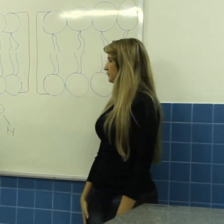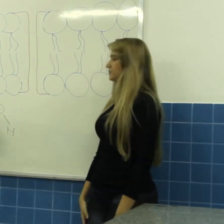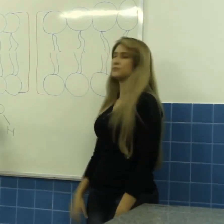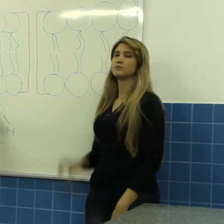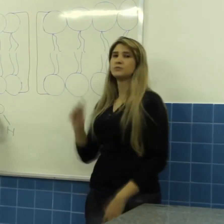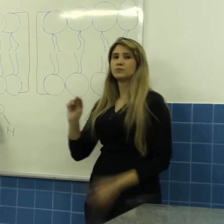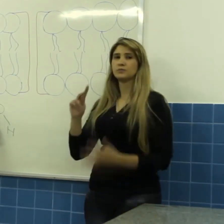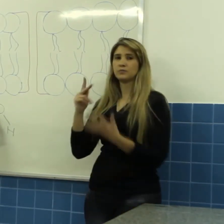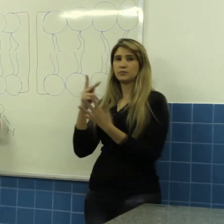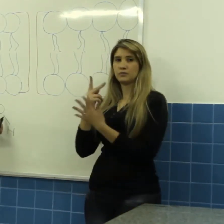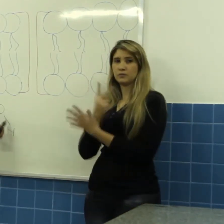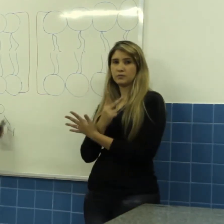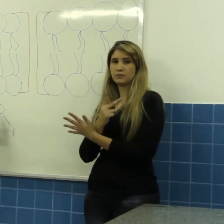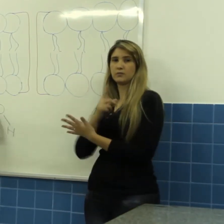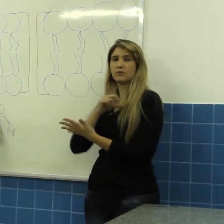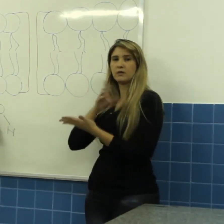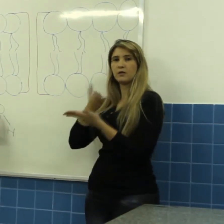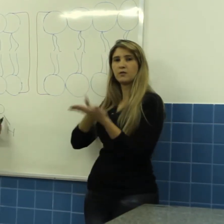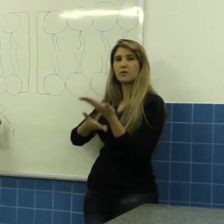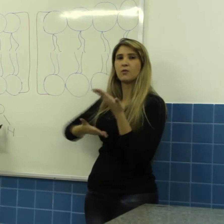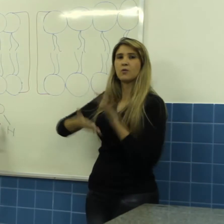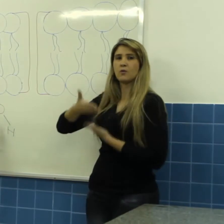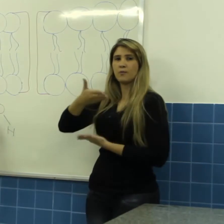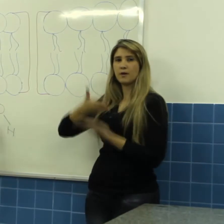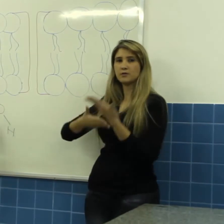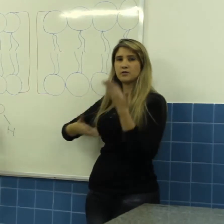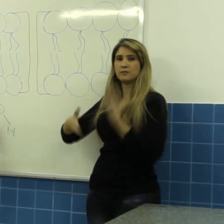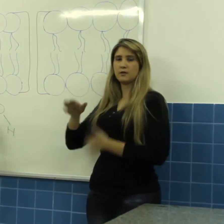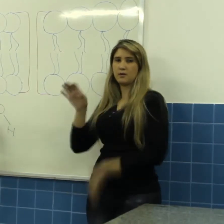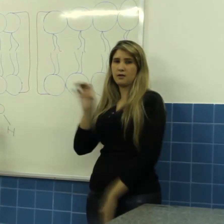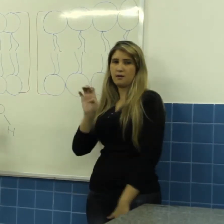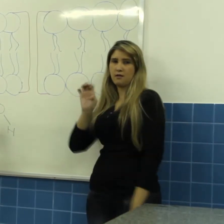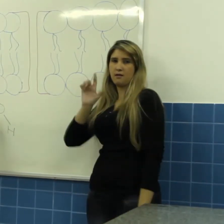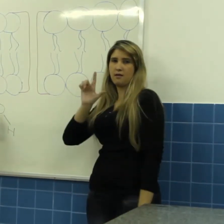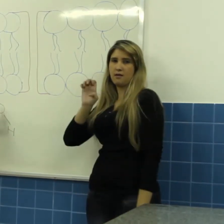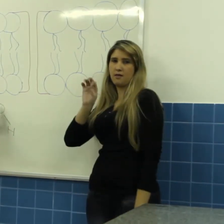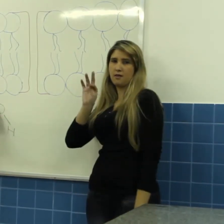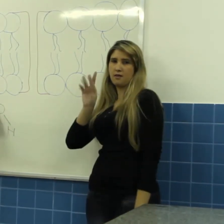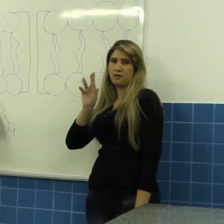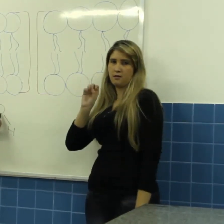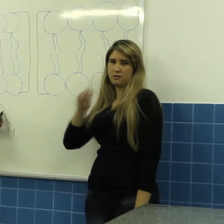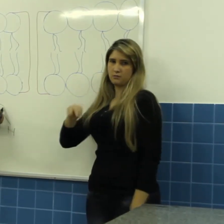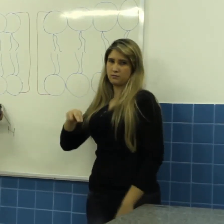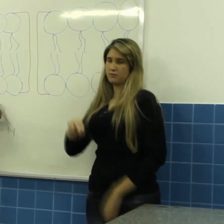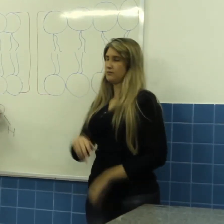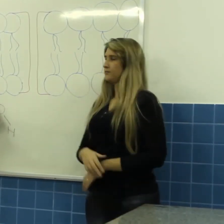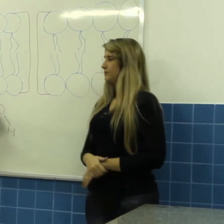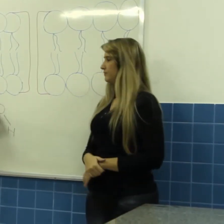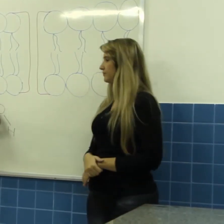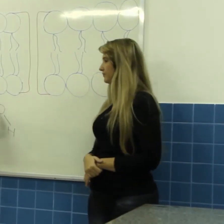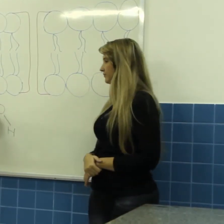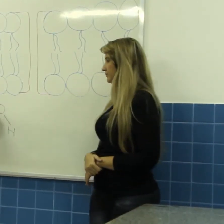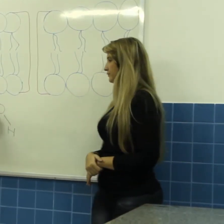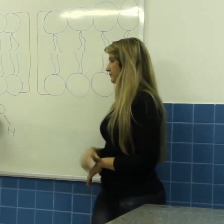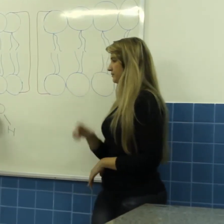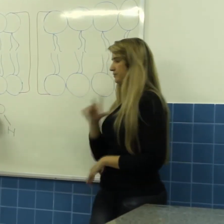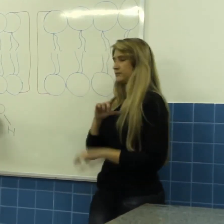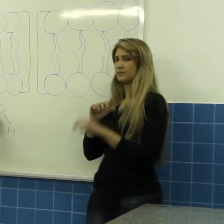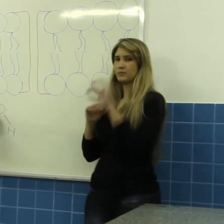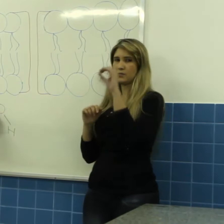onde há o compartilhamento de elétrons. Então, o